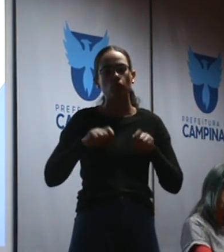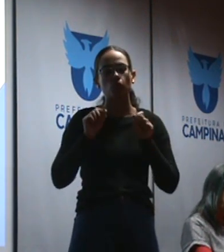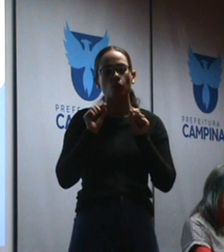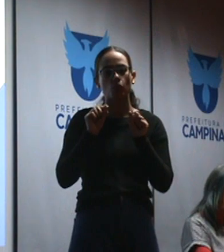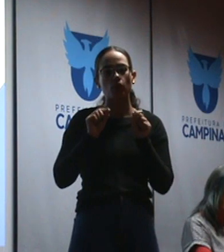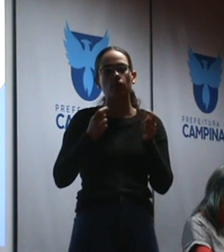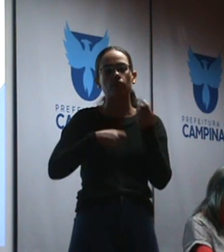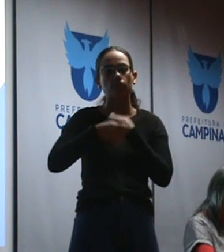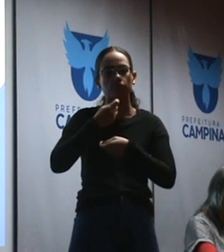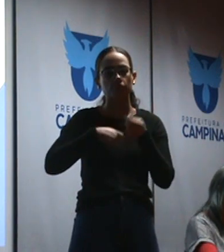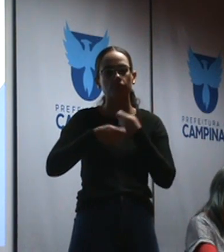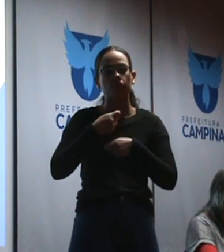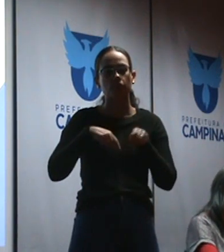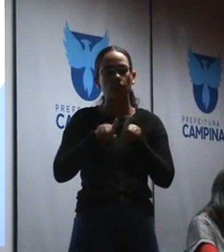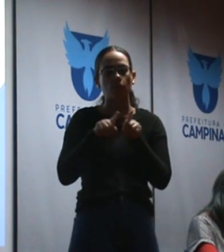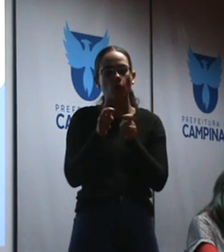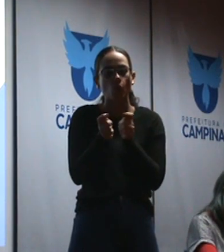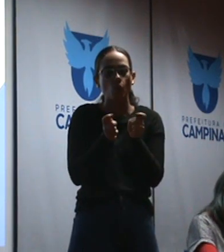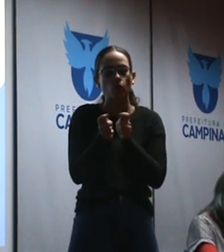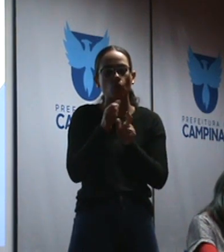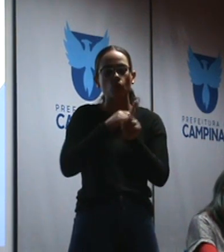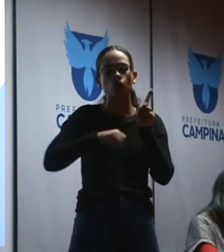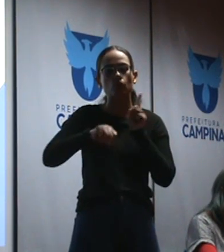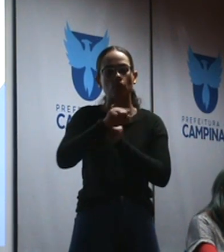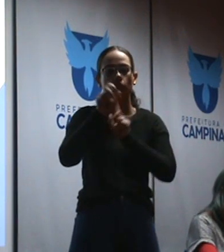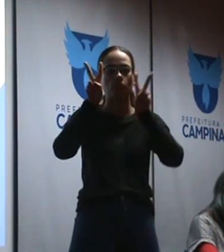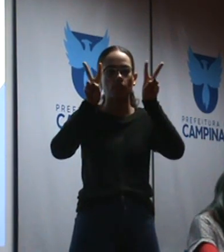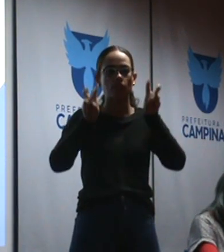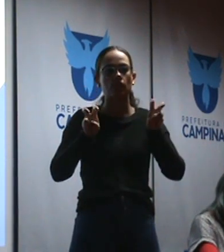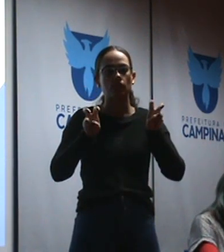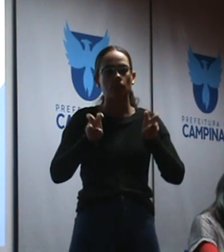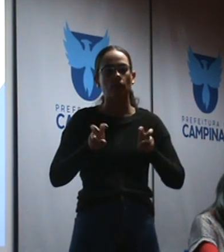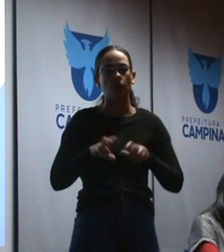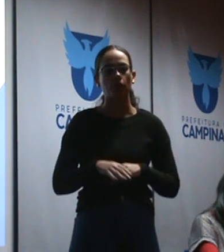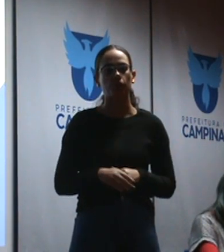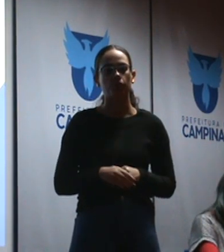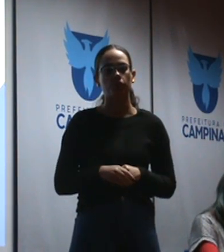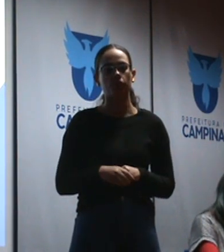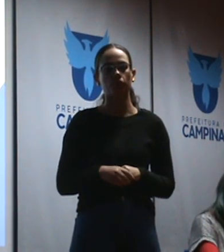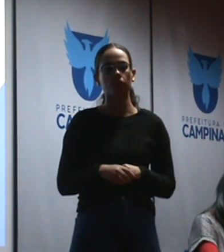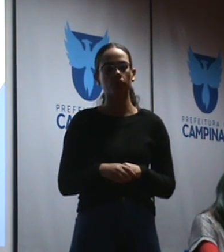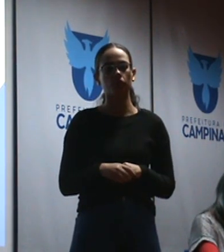um protagonismo do controle social nessa questão. Para isso,